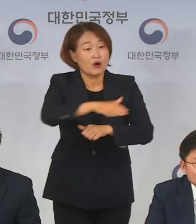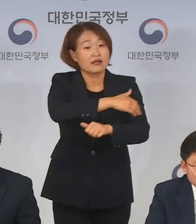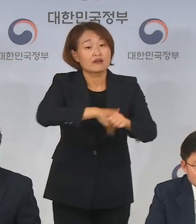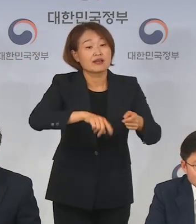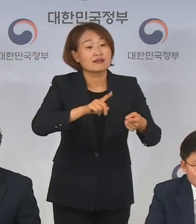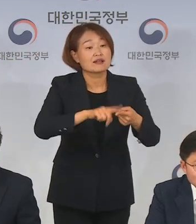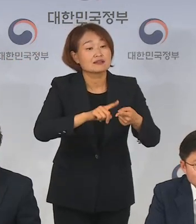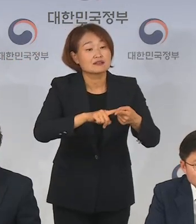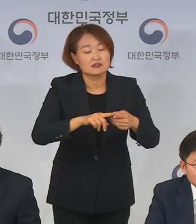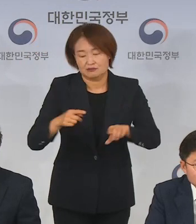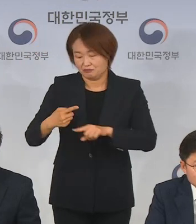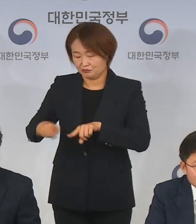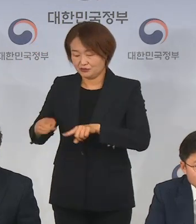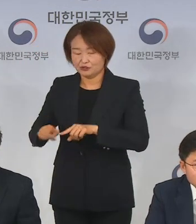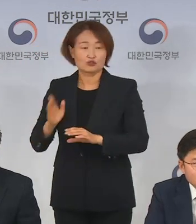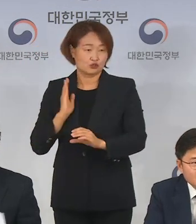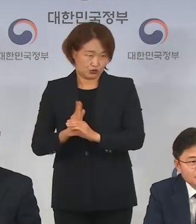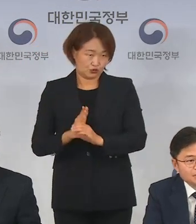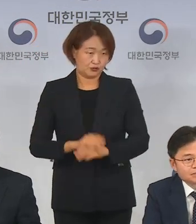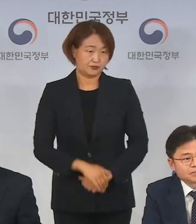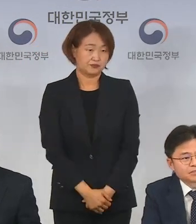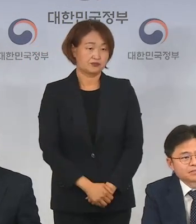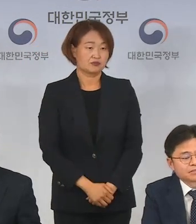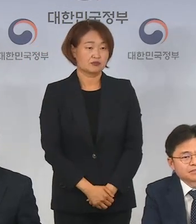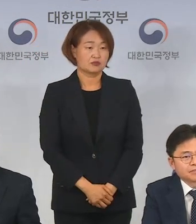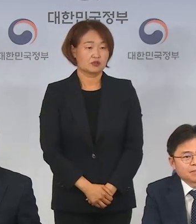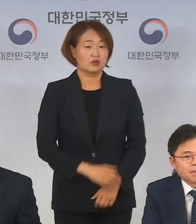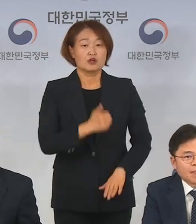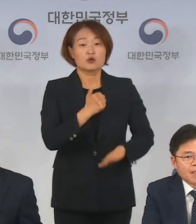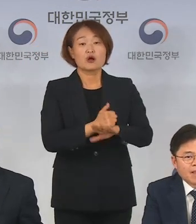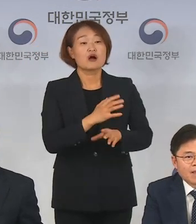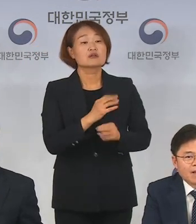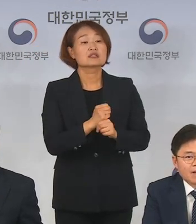현재 분석 중이다 이렇게 말씀드릴 수 있겠습니다.